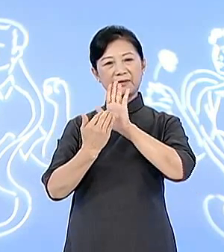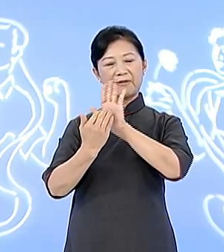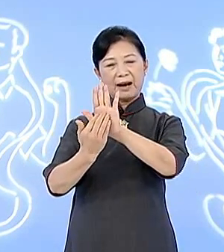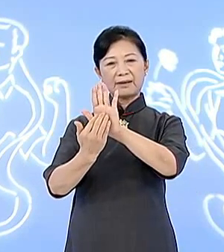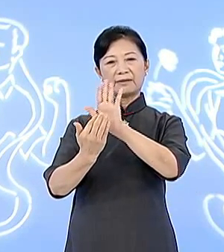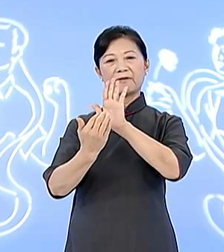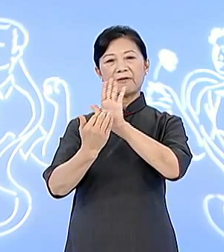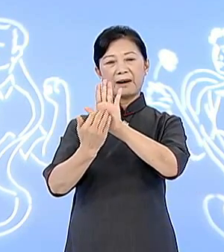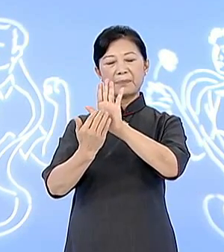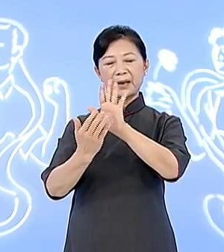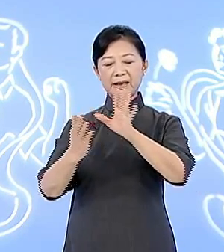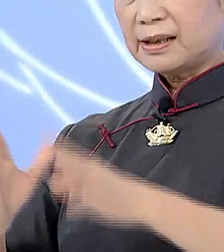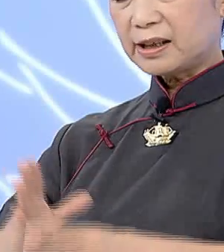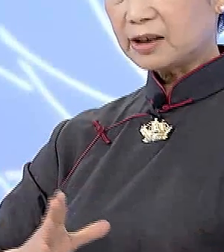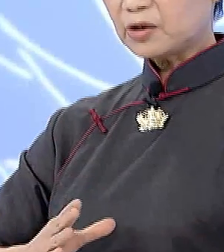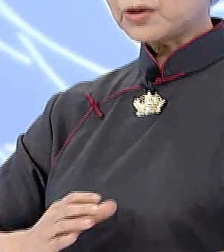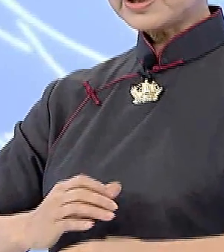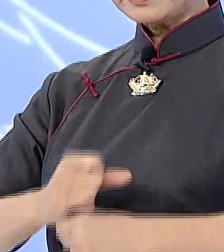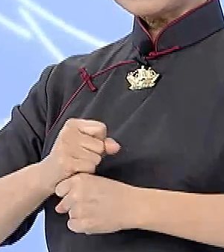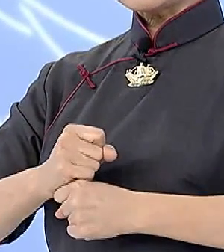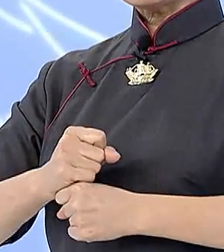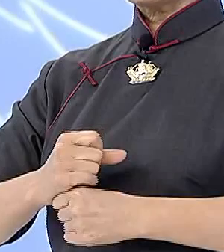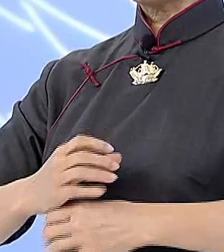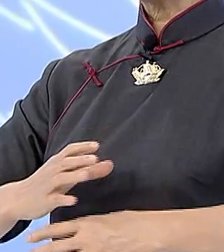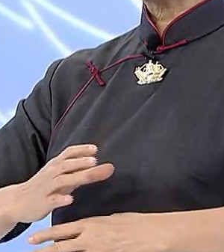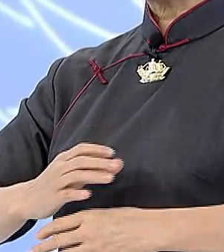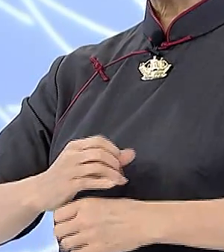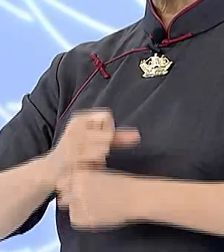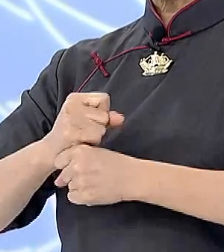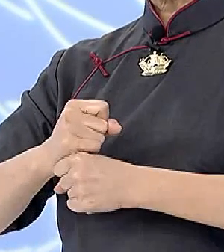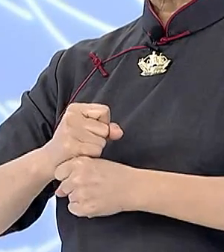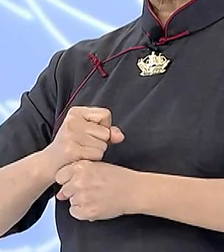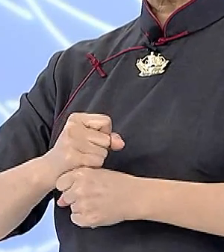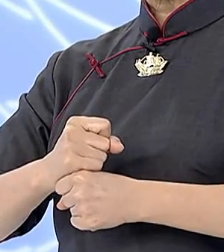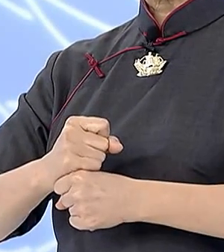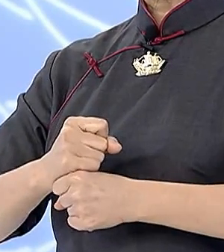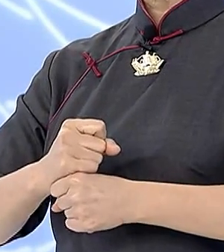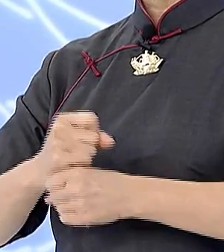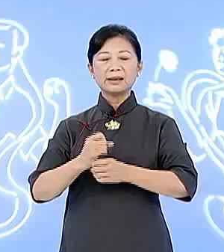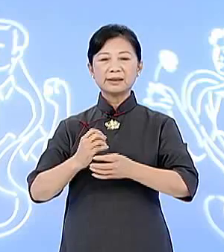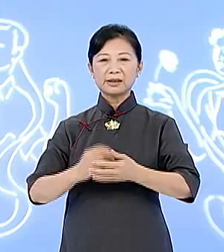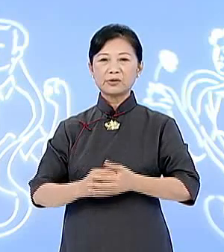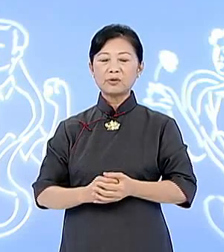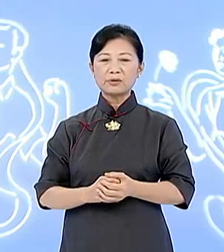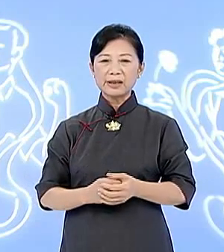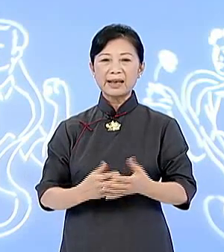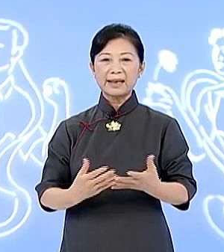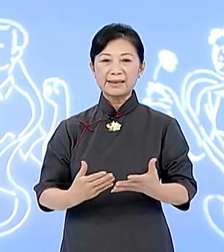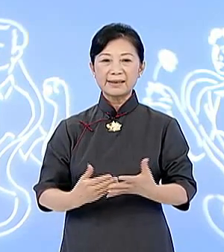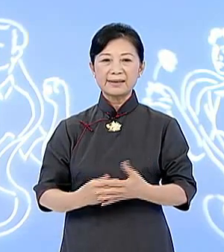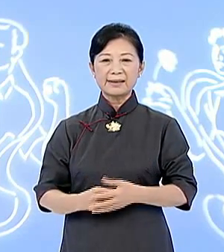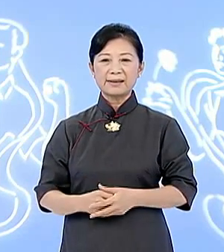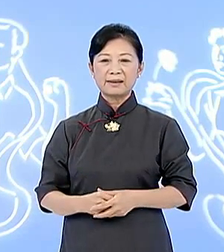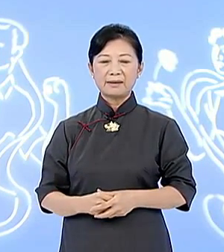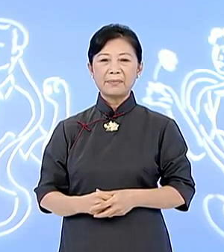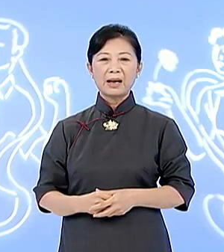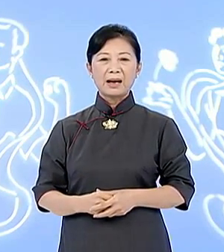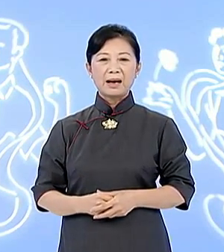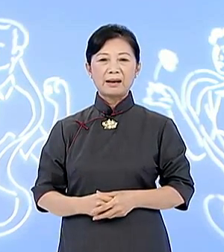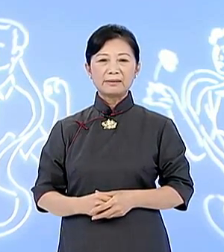防备，这个就是谨慎或者是注意都可以，就是用这样来呈现啊。好，